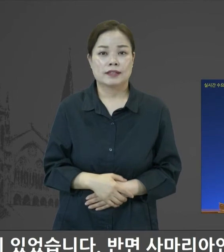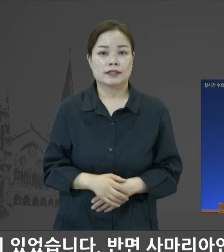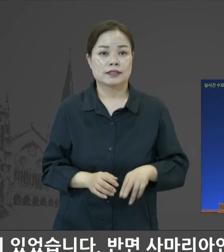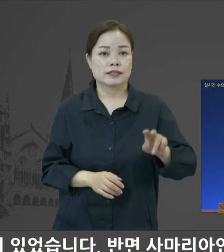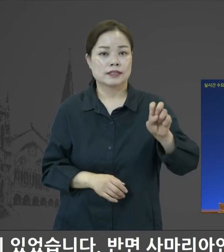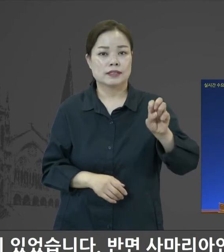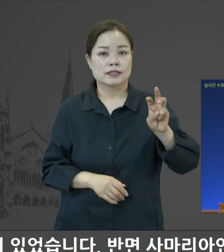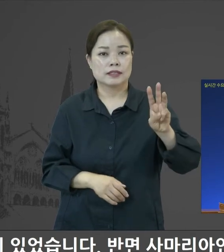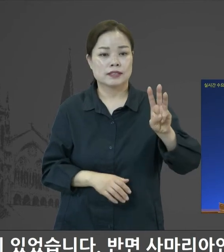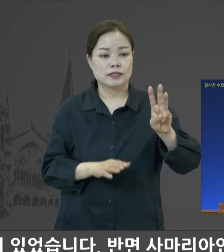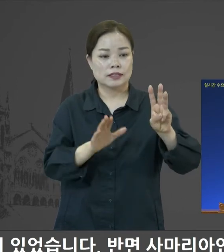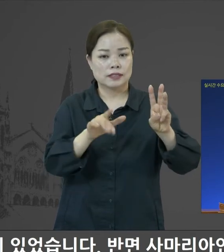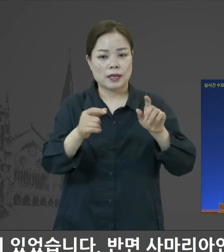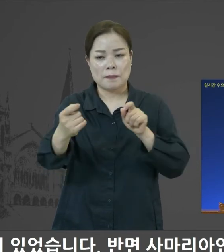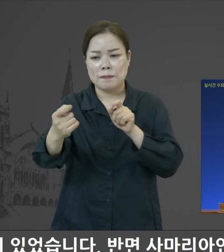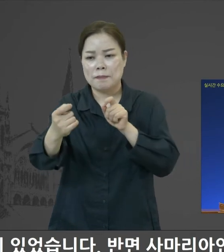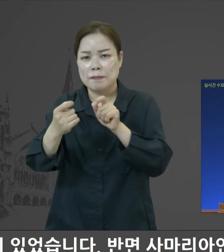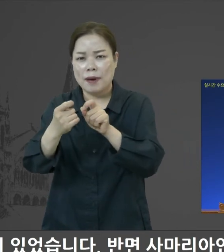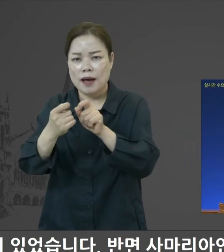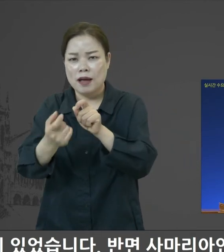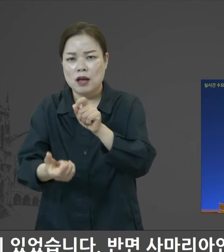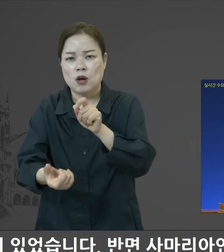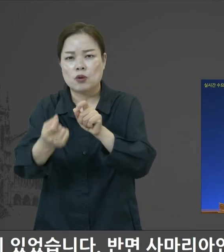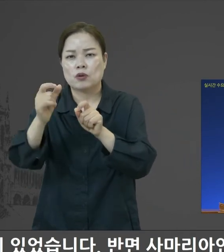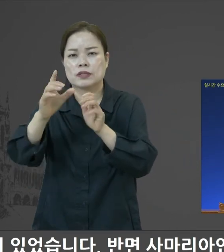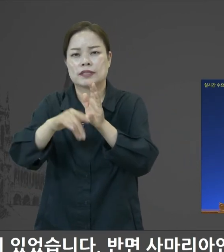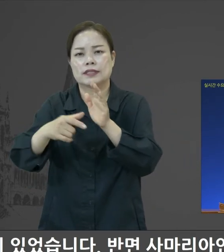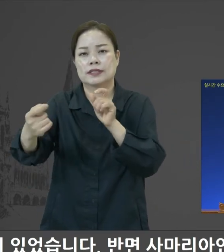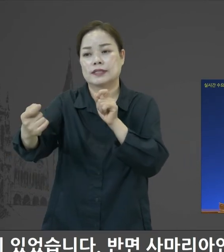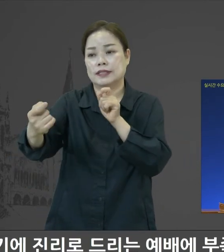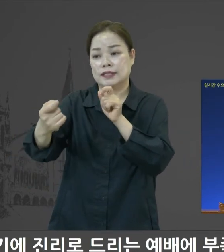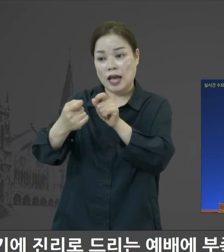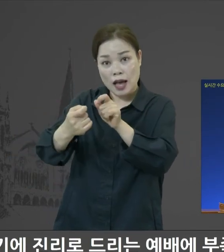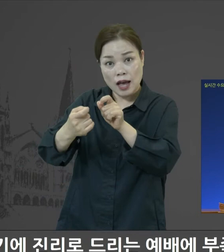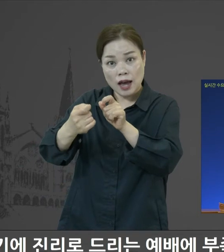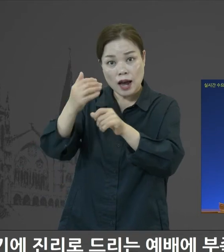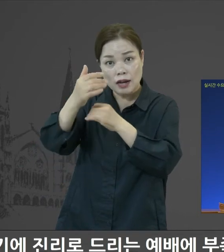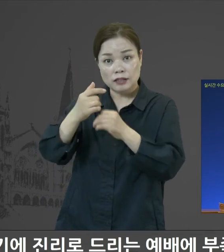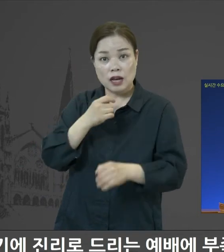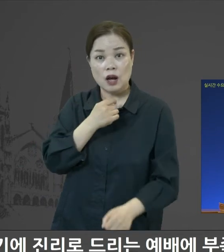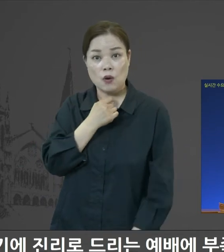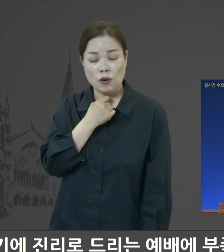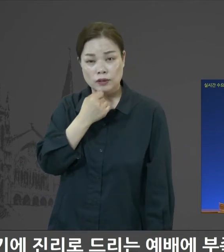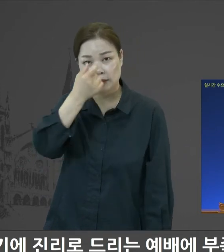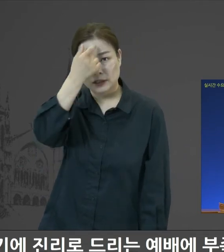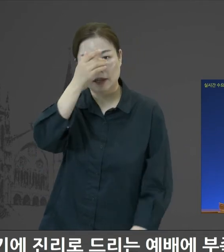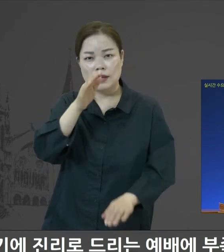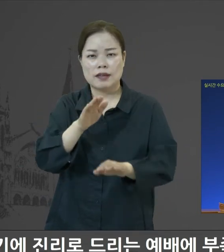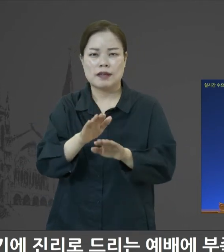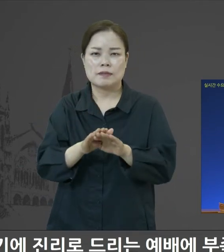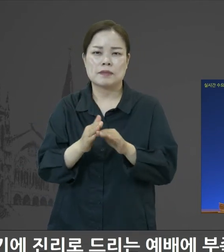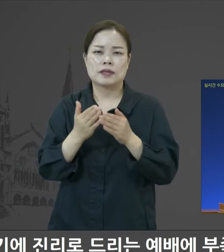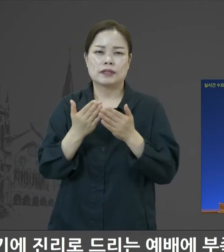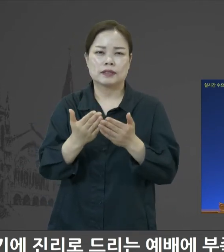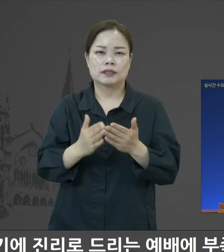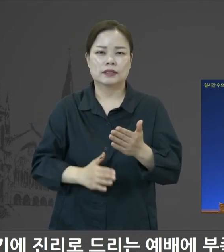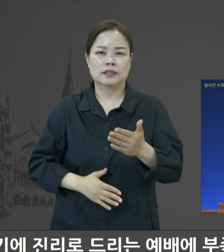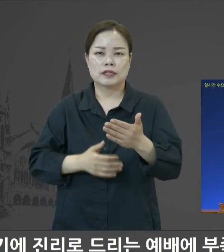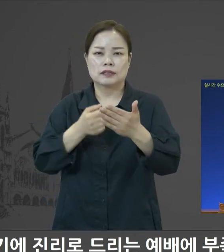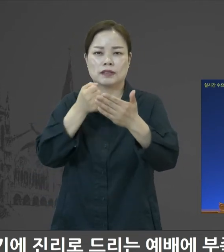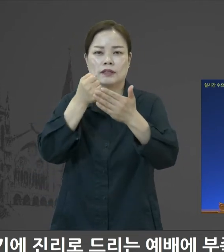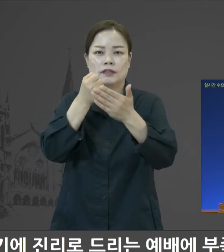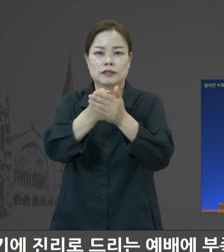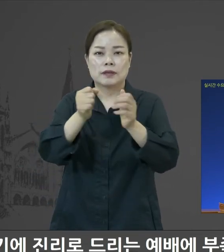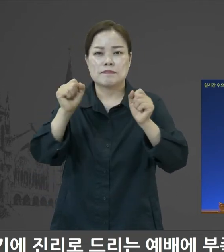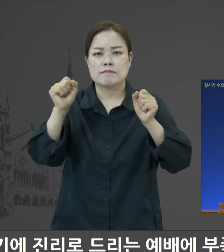23절 중반부에 때가 오나니 곧 이때라. 하나님께서 원하시는 참된 예배를 드릴 그 결정적 계기가